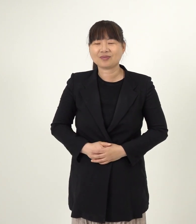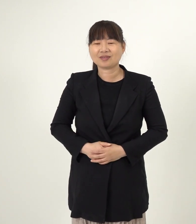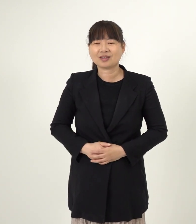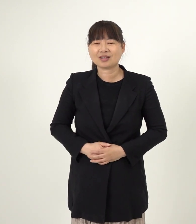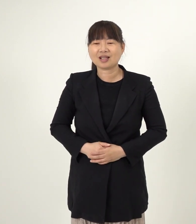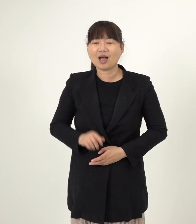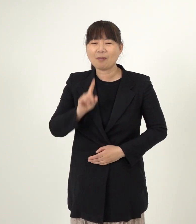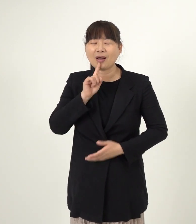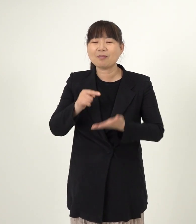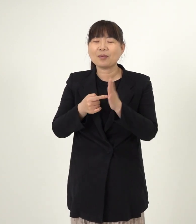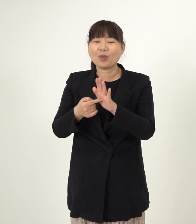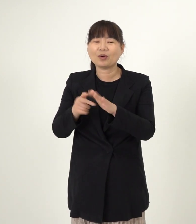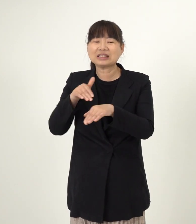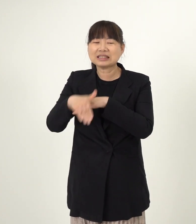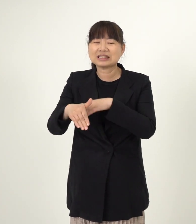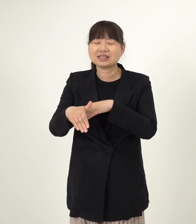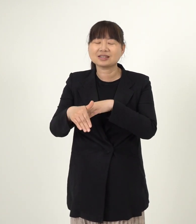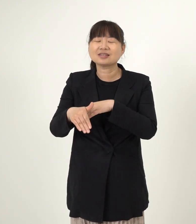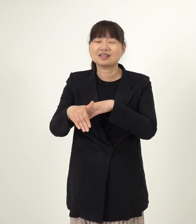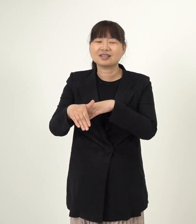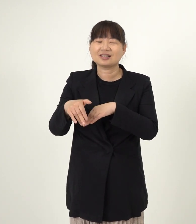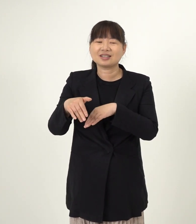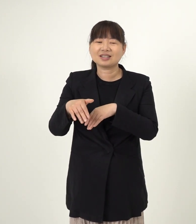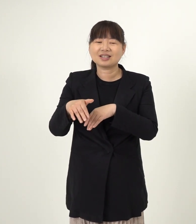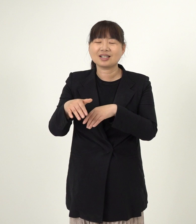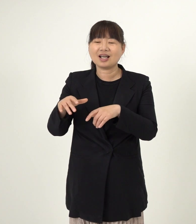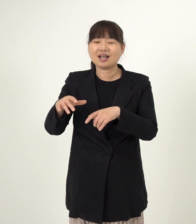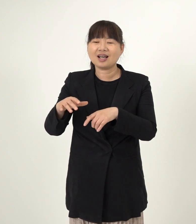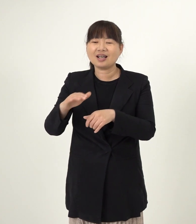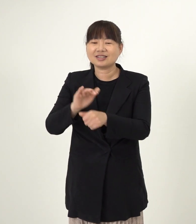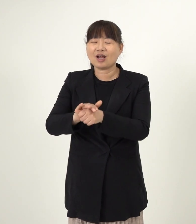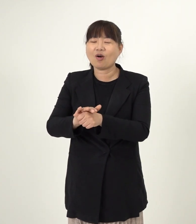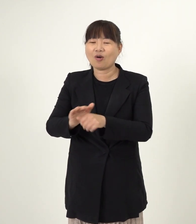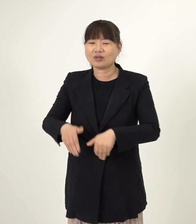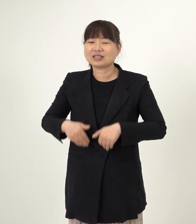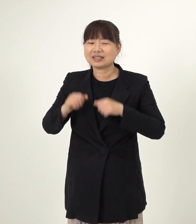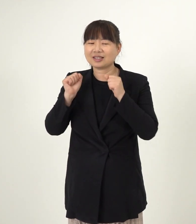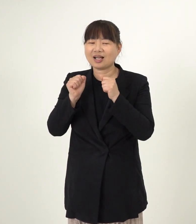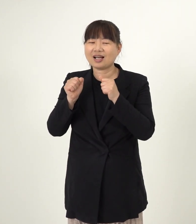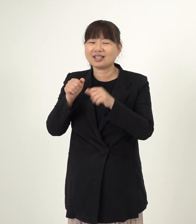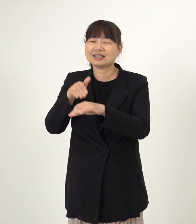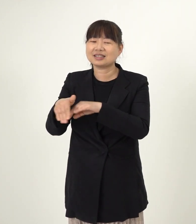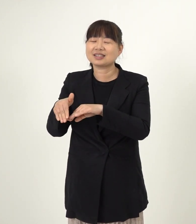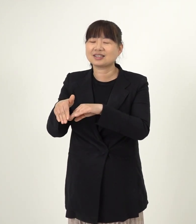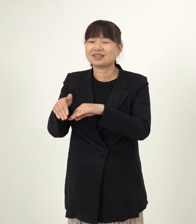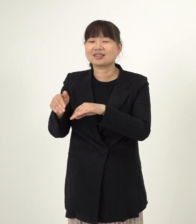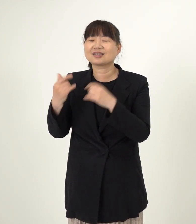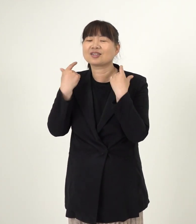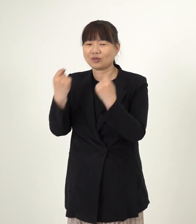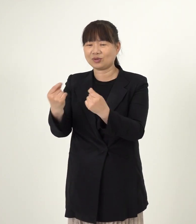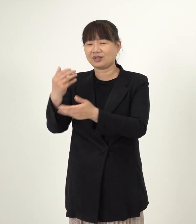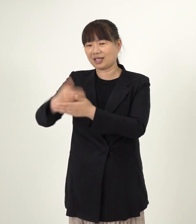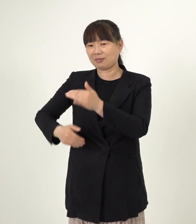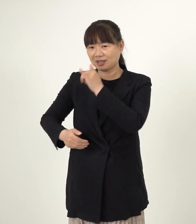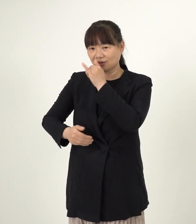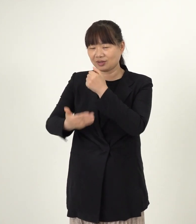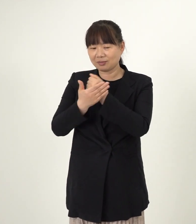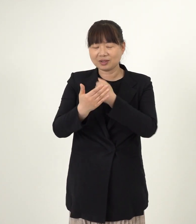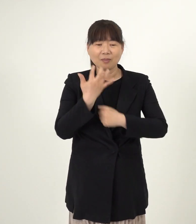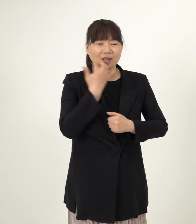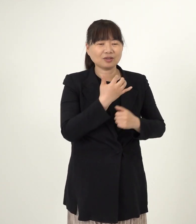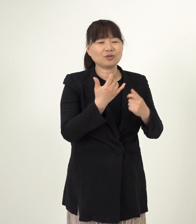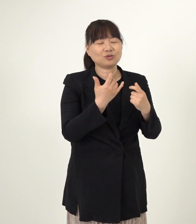사투리인데 아마 베드로도 그런 억양의 문제가 여기서 들통이 났던 것 같아요.